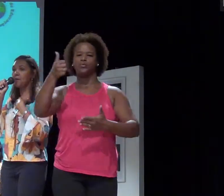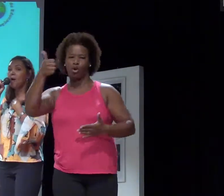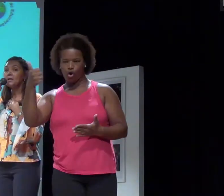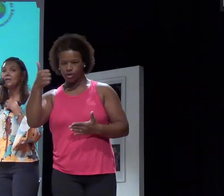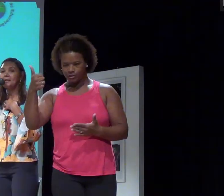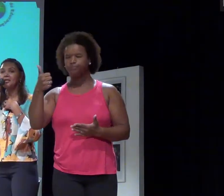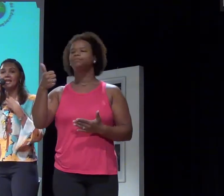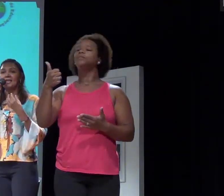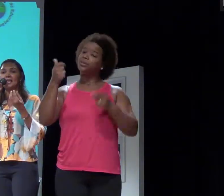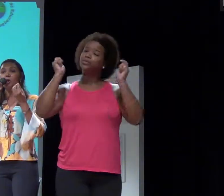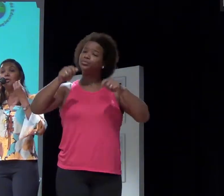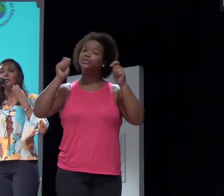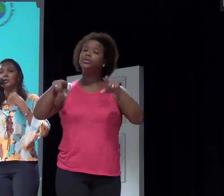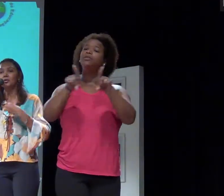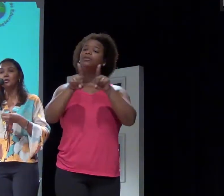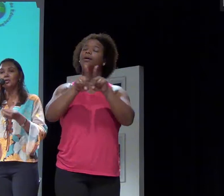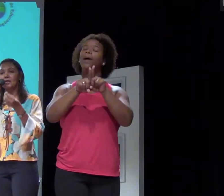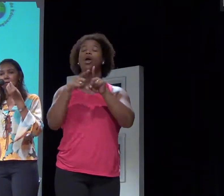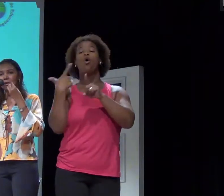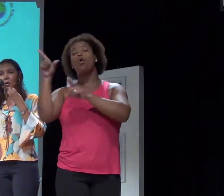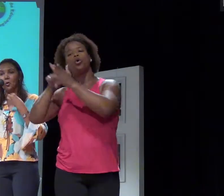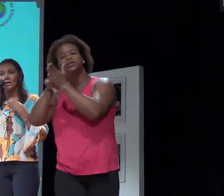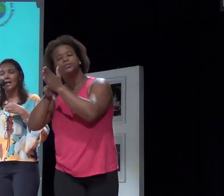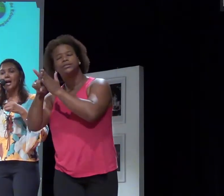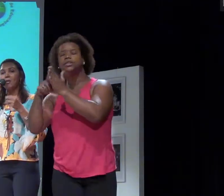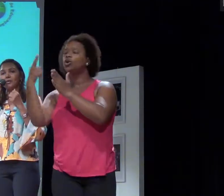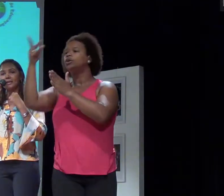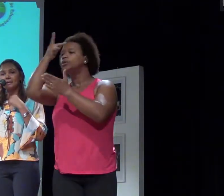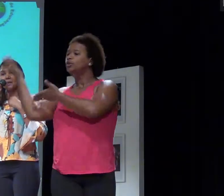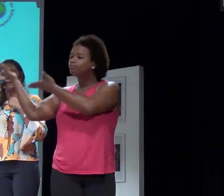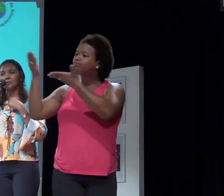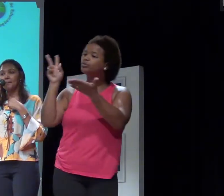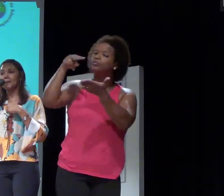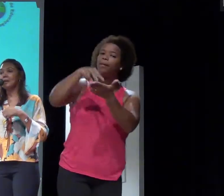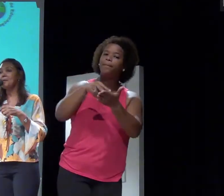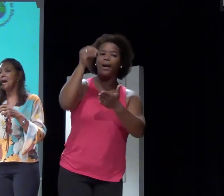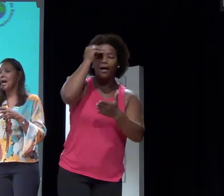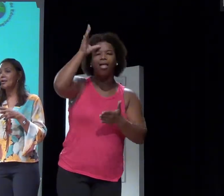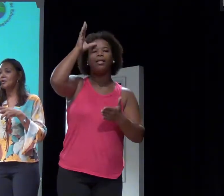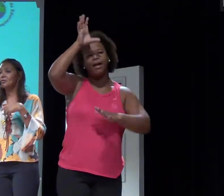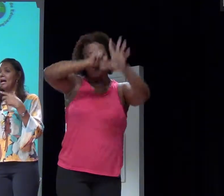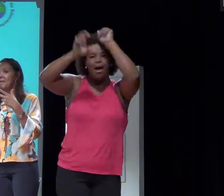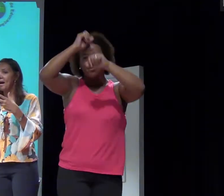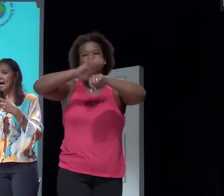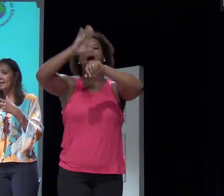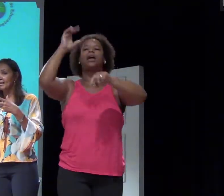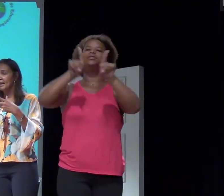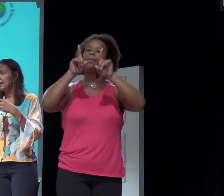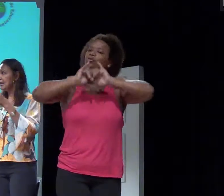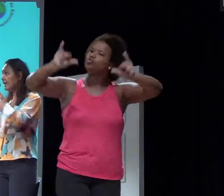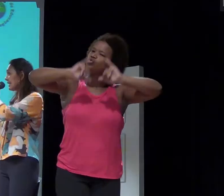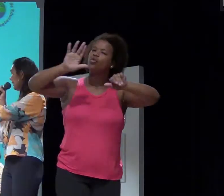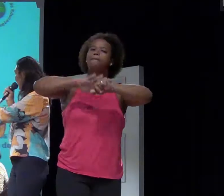foi uma forma também de trazer outros estudos, outras pessoas ao conhecimento, né? Aprender mais, divulgar